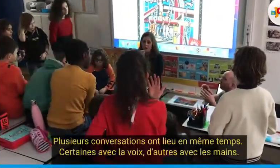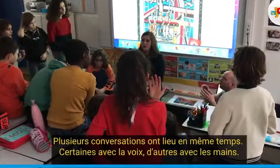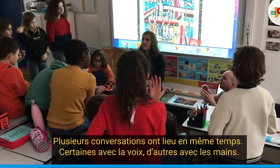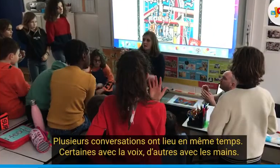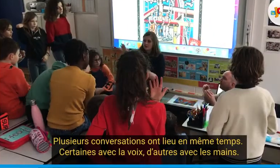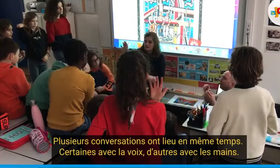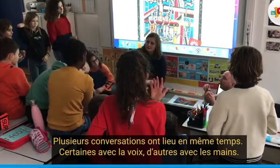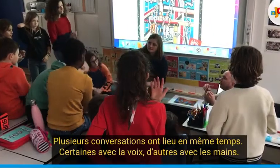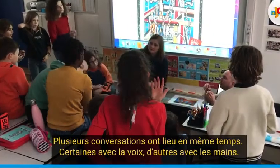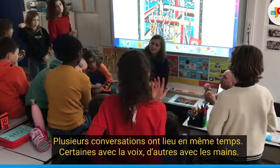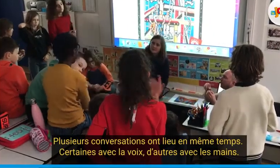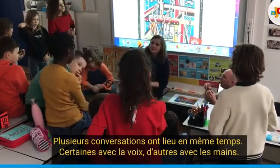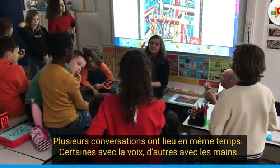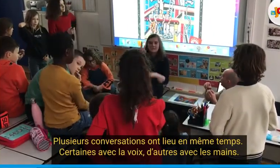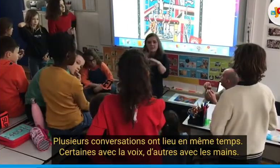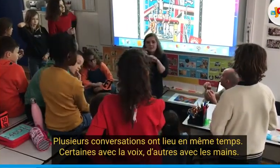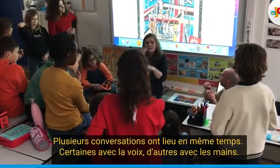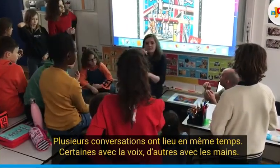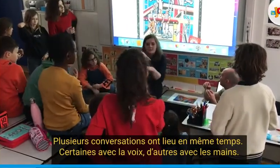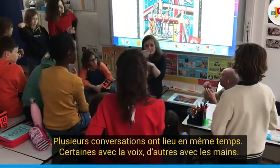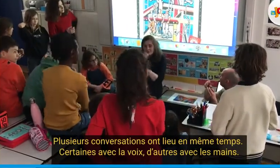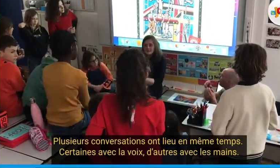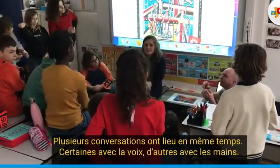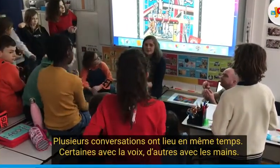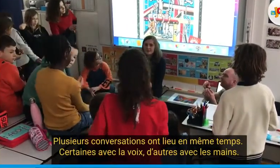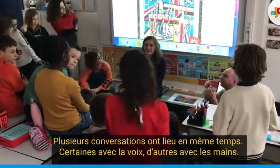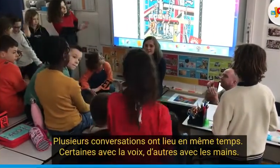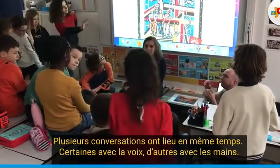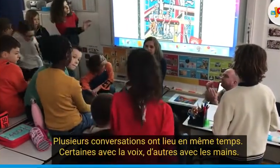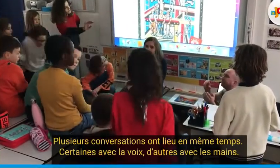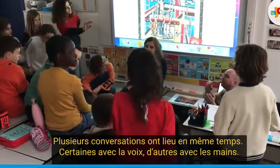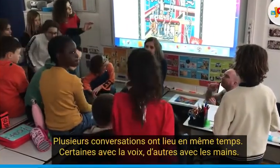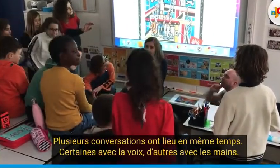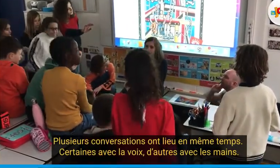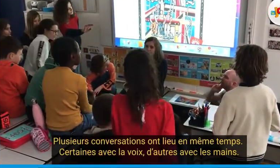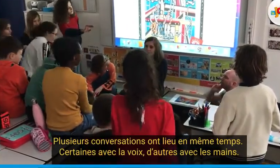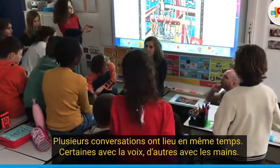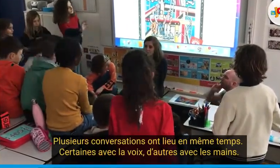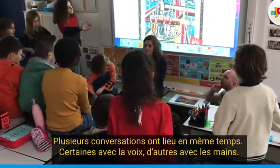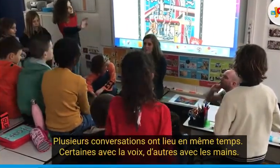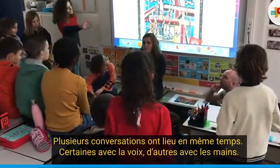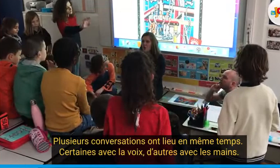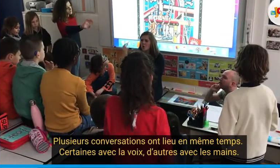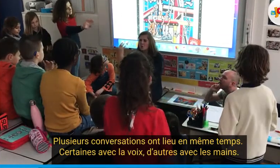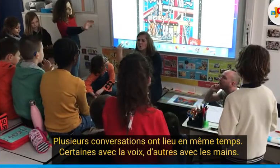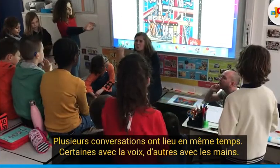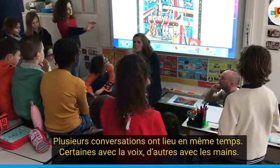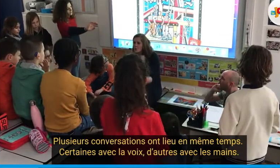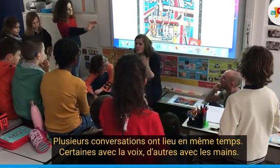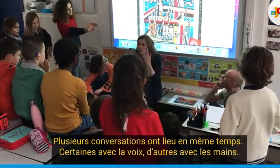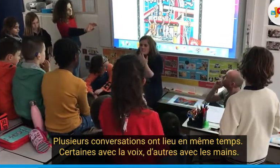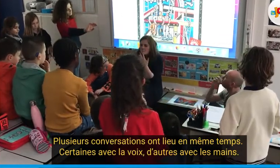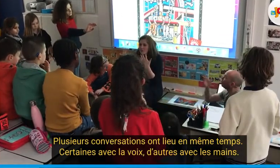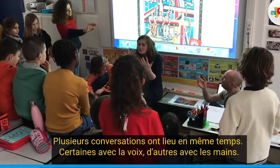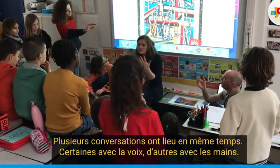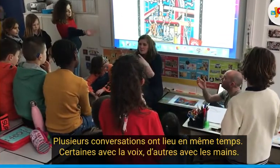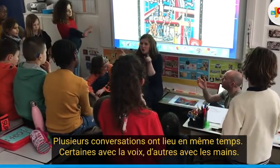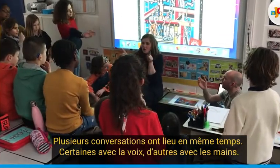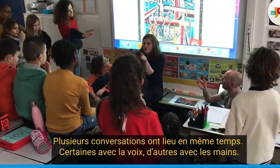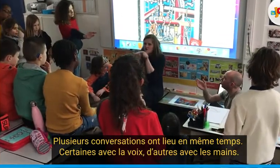représentés de façon à ce que les formes géométriques sont mises en évidence. Donc dans l'ubisme en général